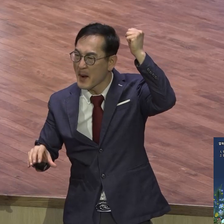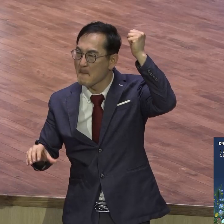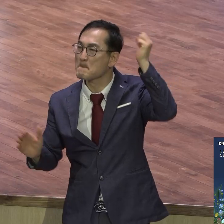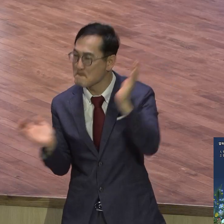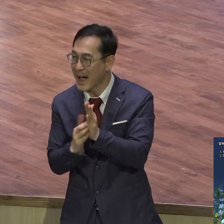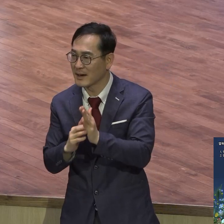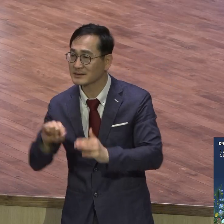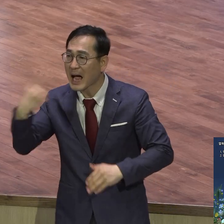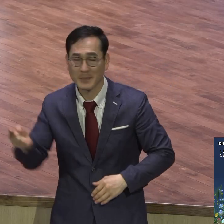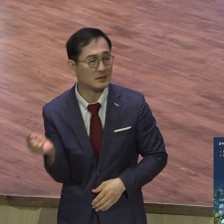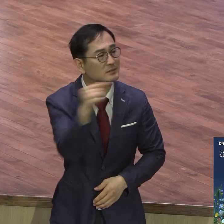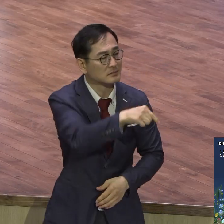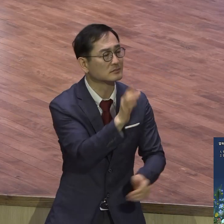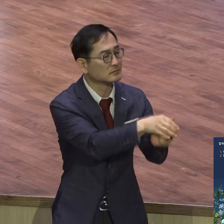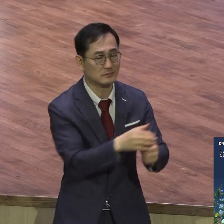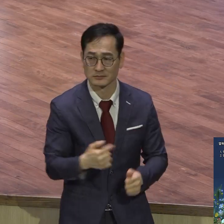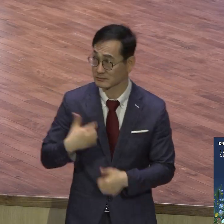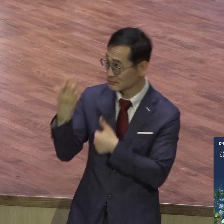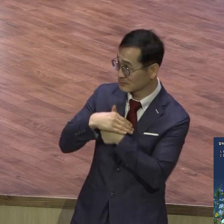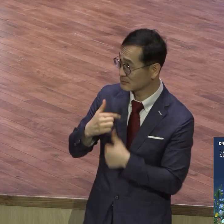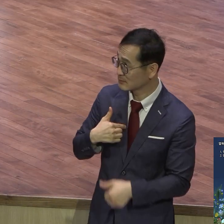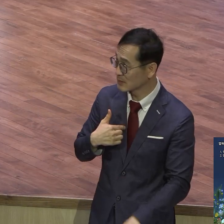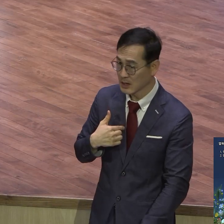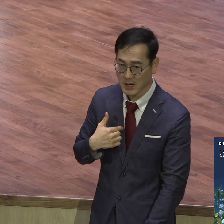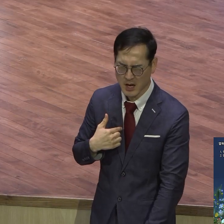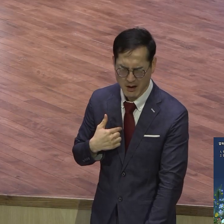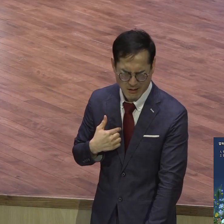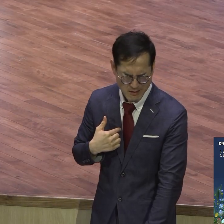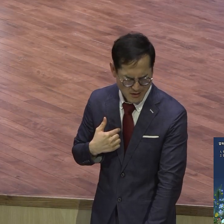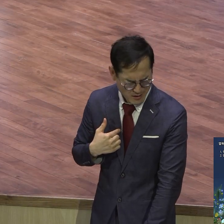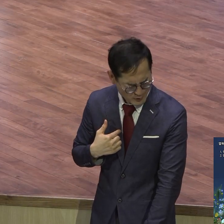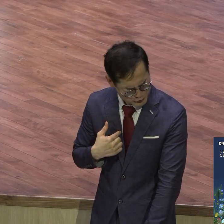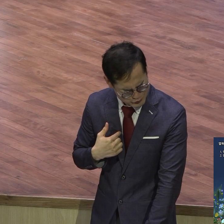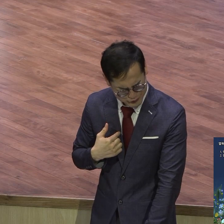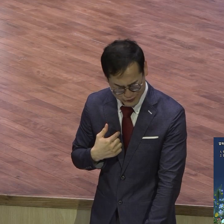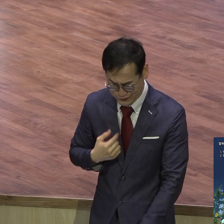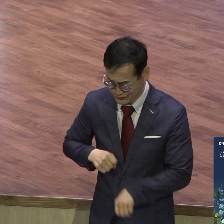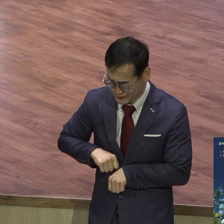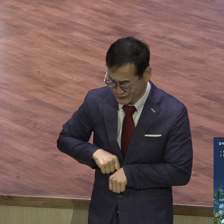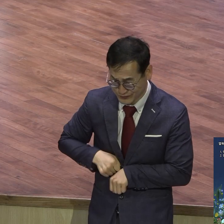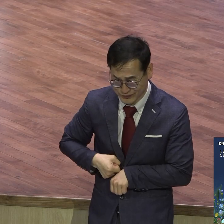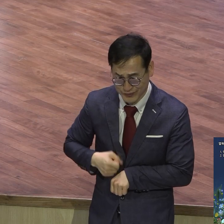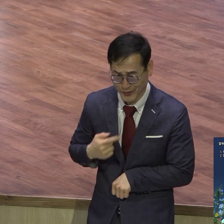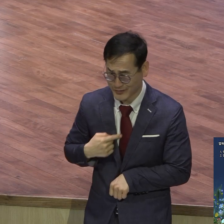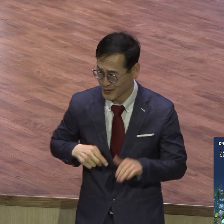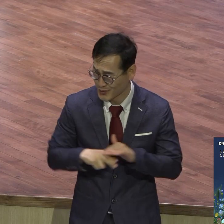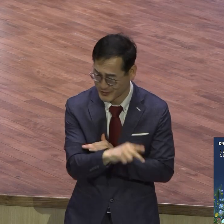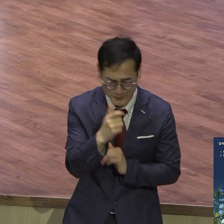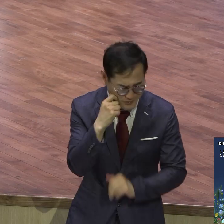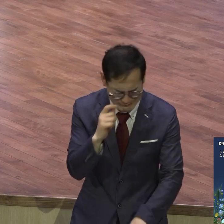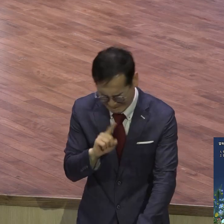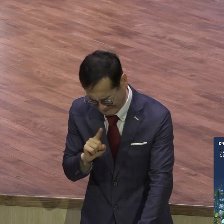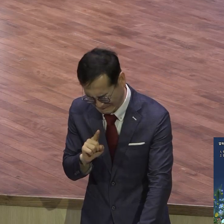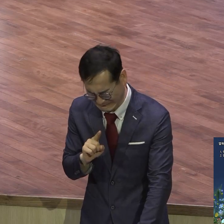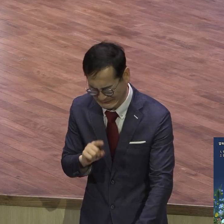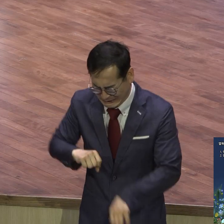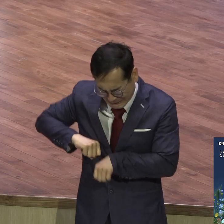이야 죽기 도망갈 수도 없고 자동심 상하고 그렇게 시작한 거예요.